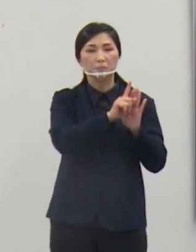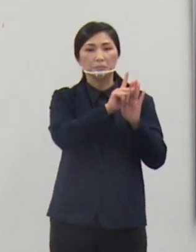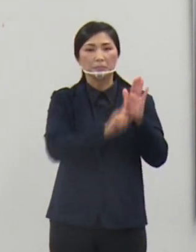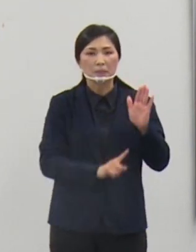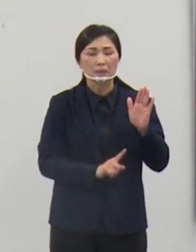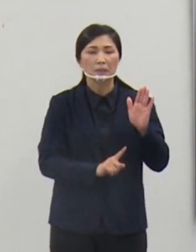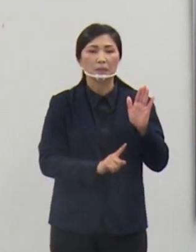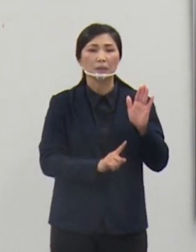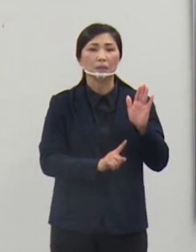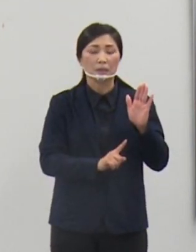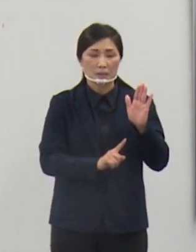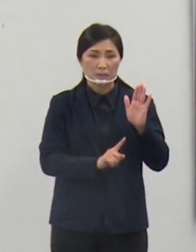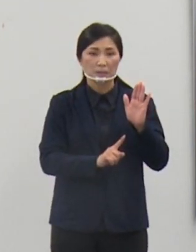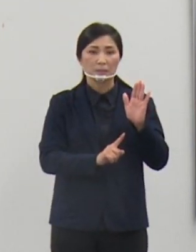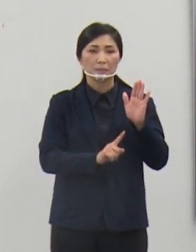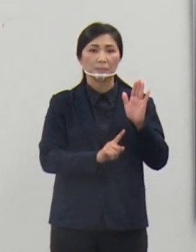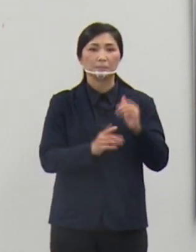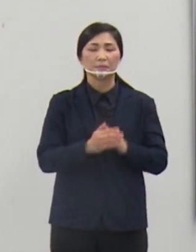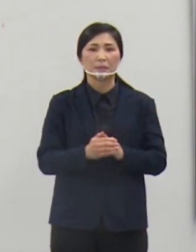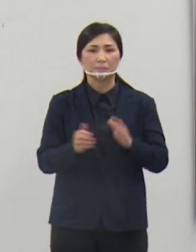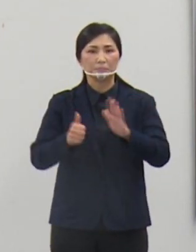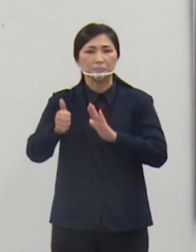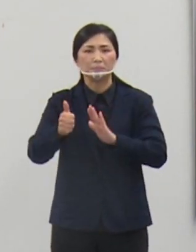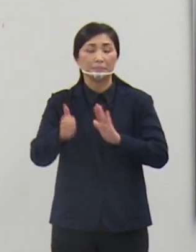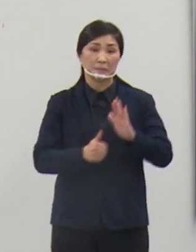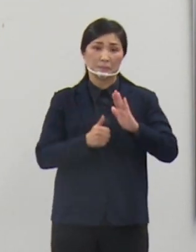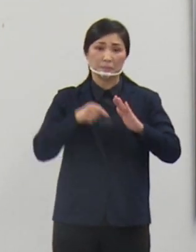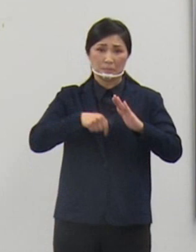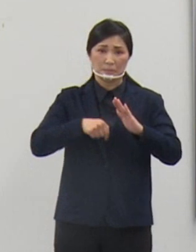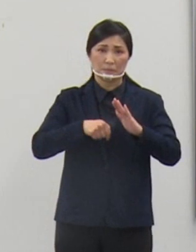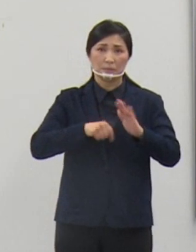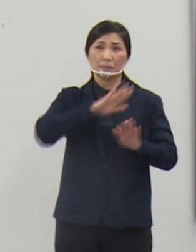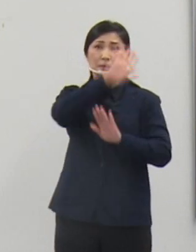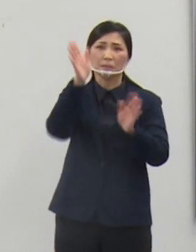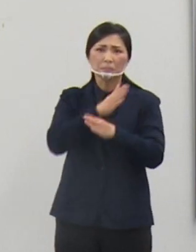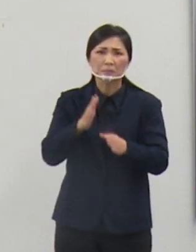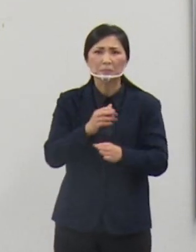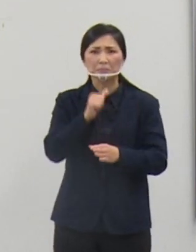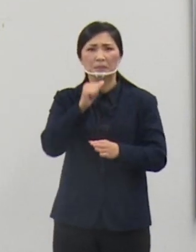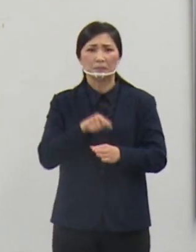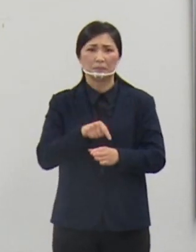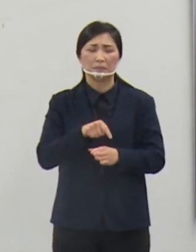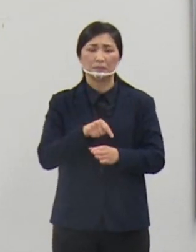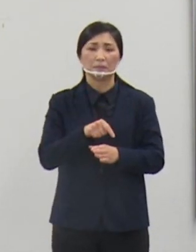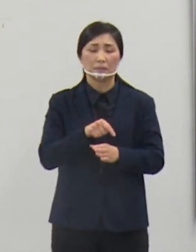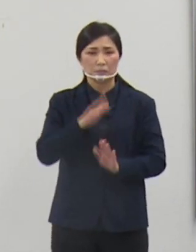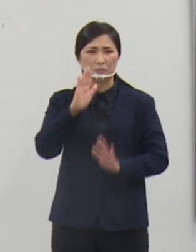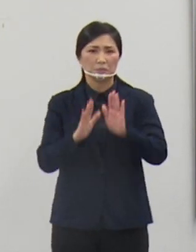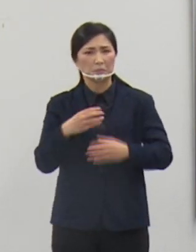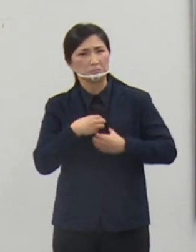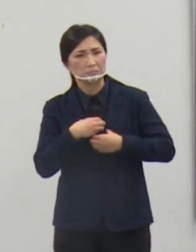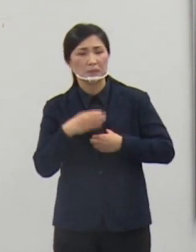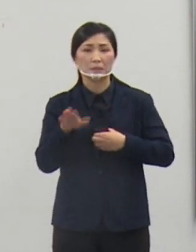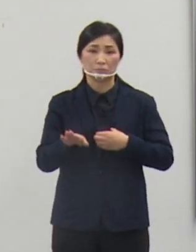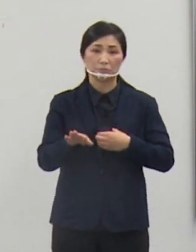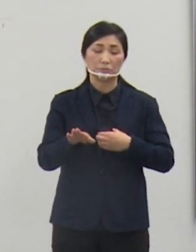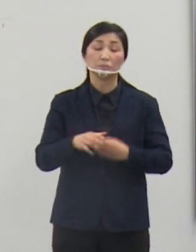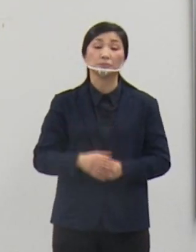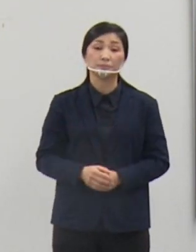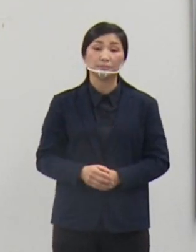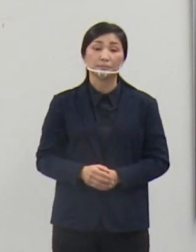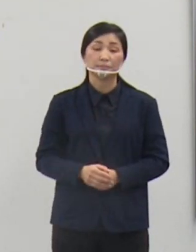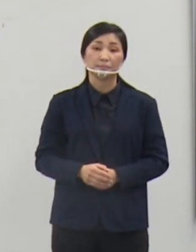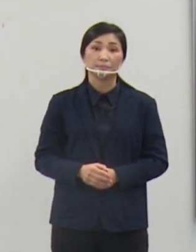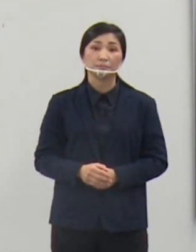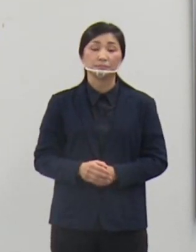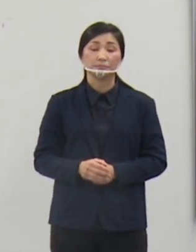活動が増え、換気が不十分になる可能性が高まるというようなことに留意が必要であります。また年末に向けて忘年